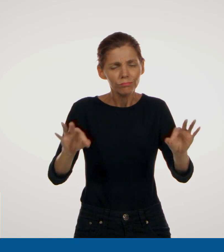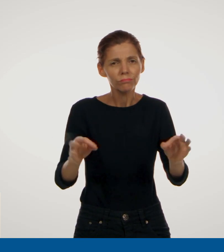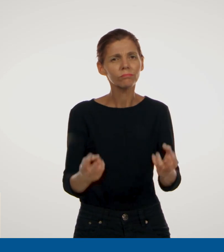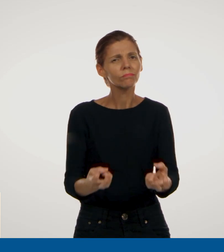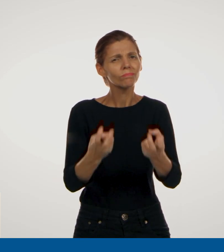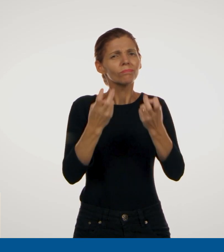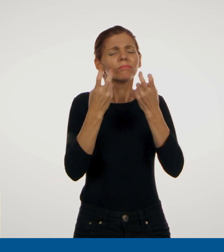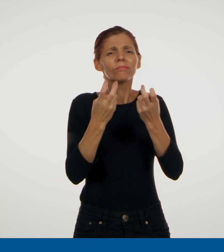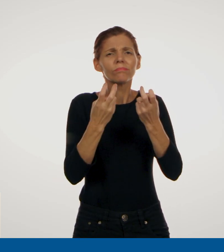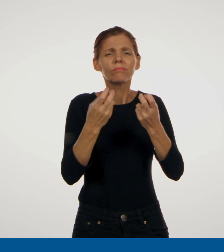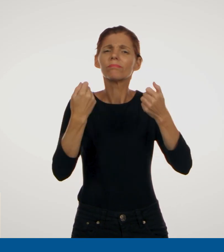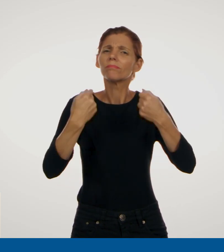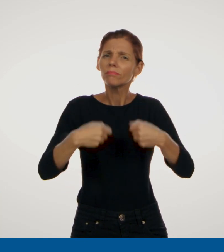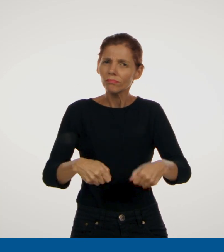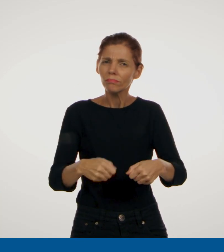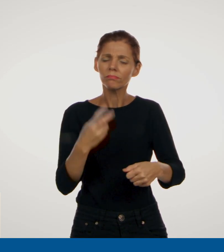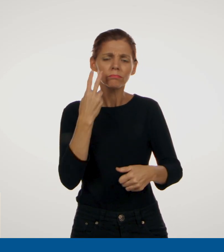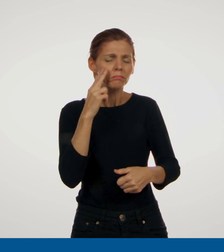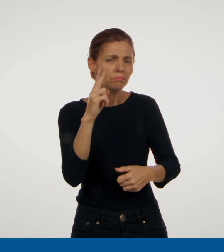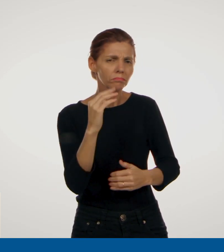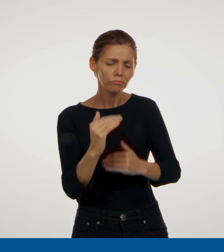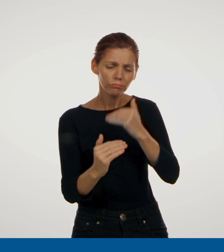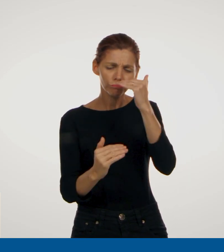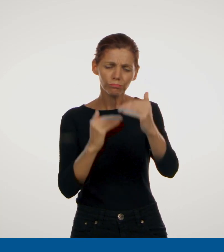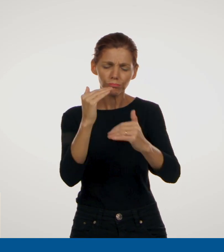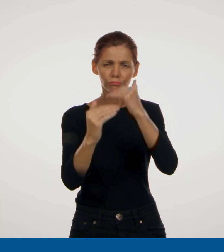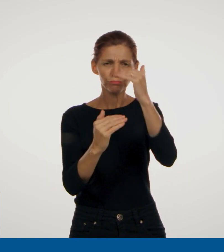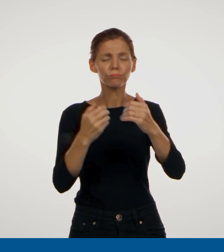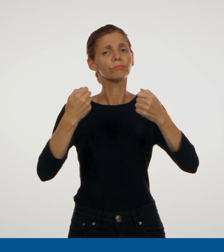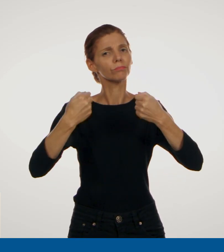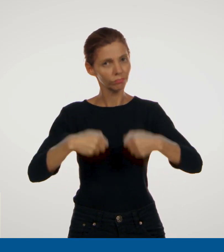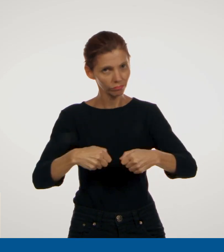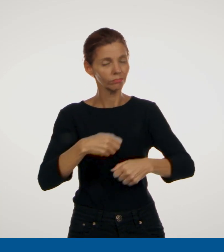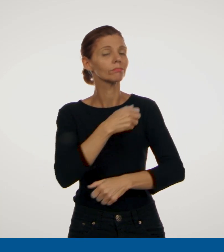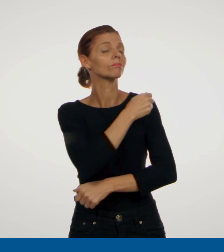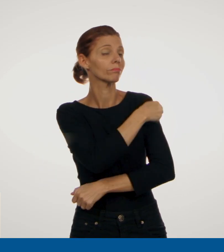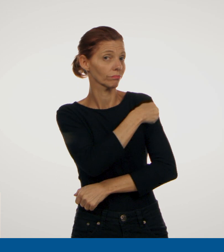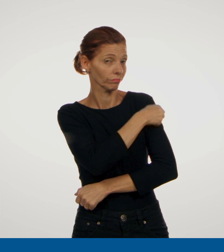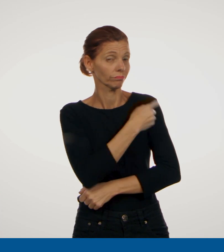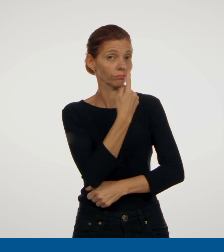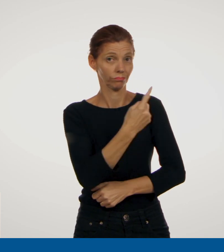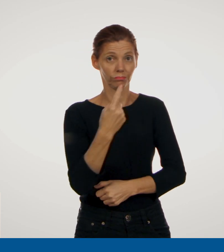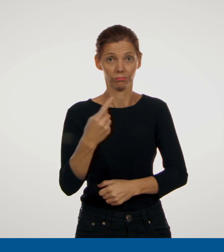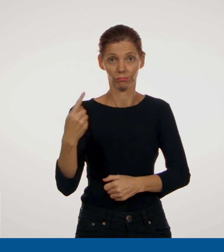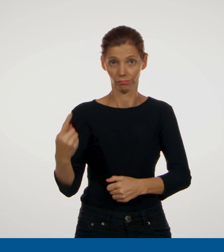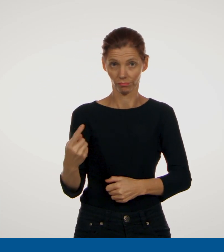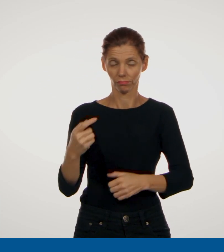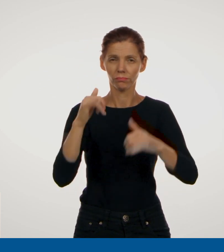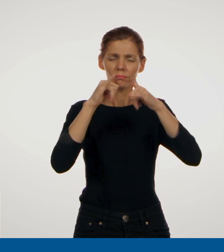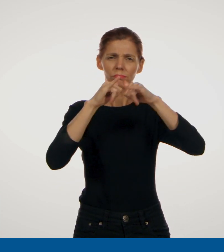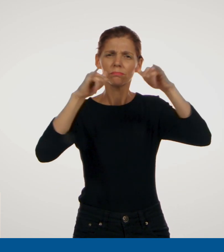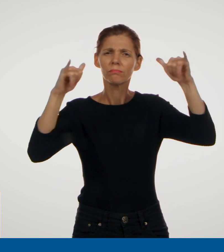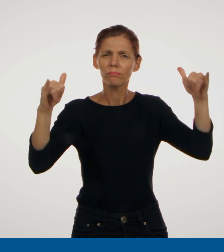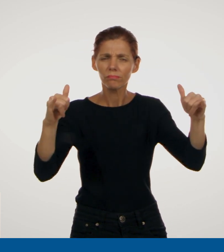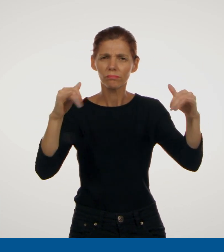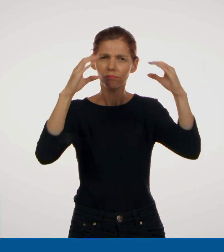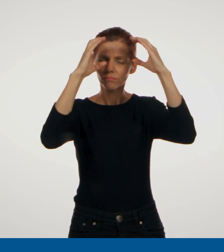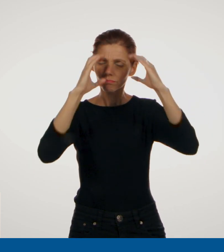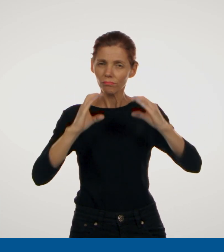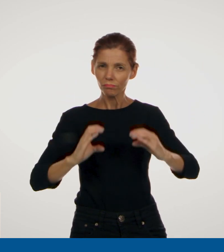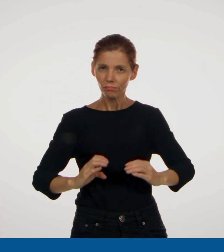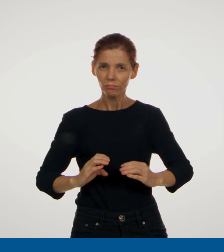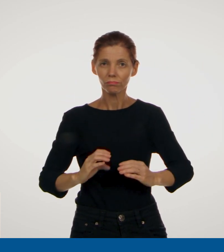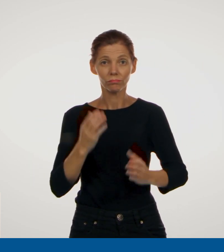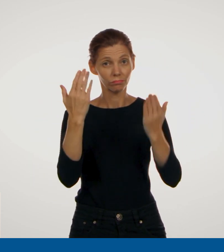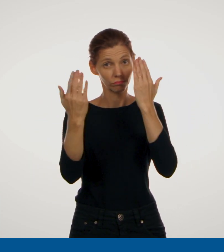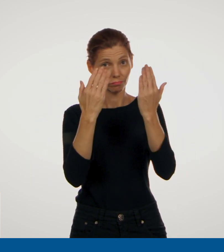alunos, capacidade de perceber os progressos reais e potenciais desses. Ou seja, as informações sobre o comportamento